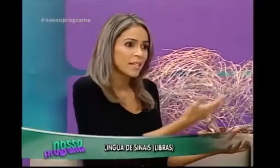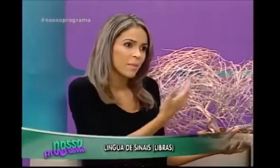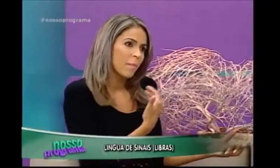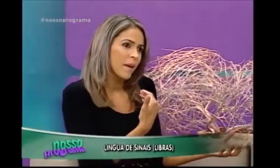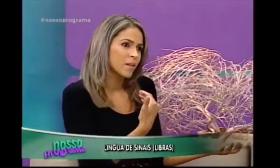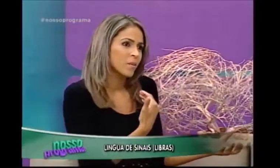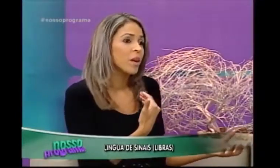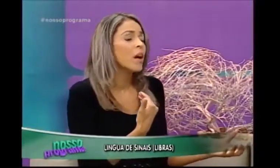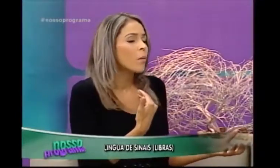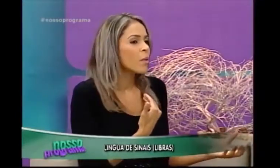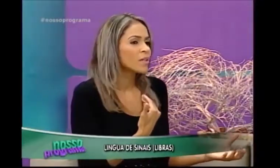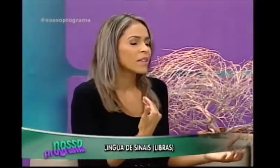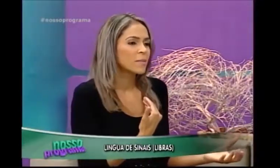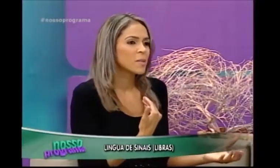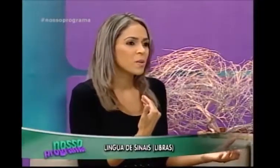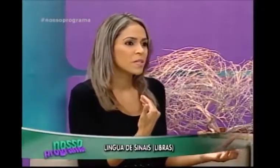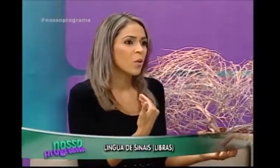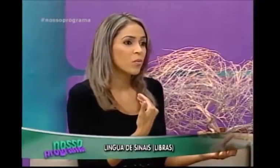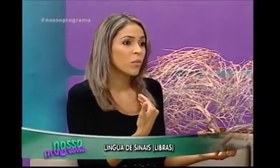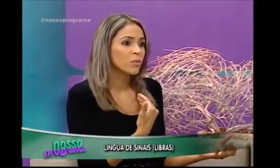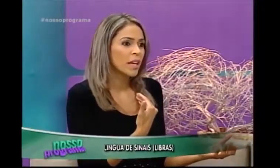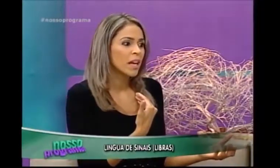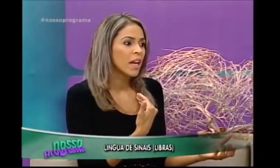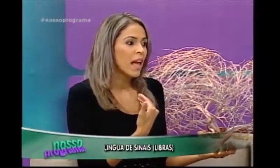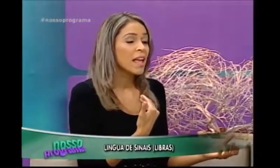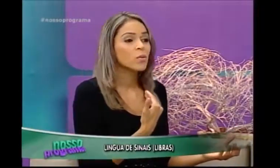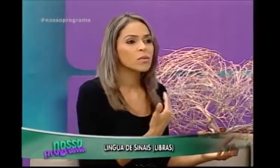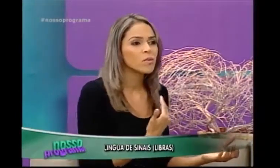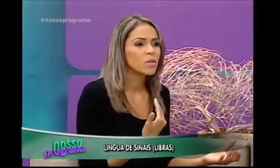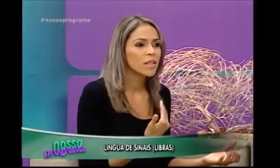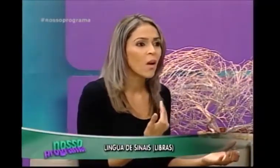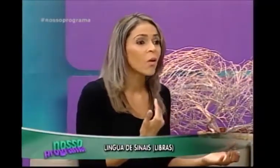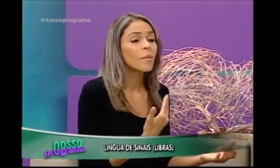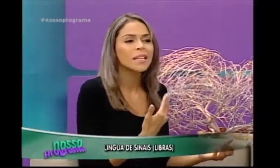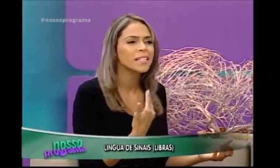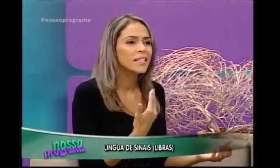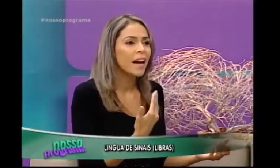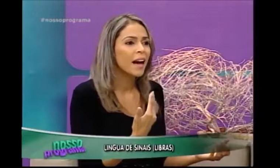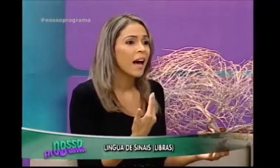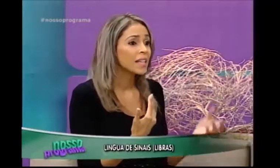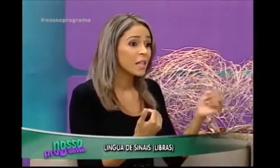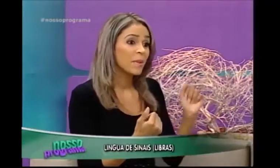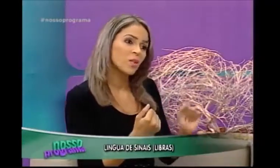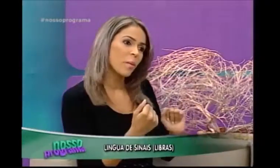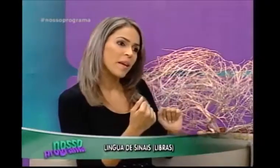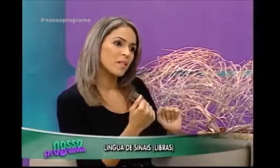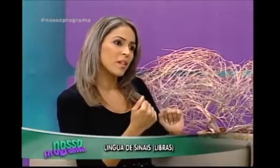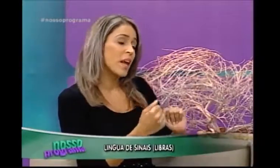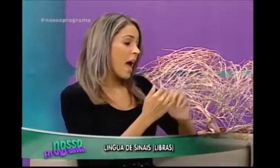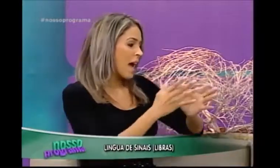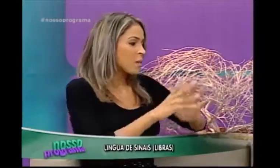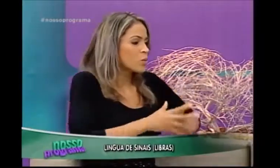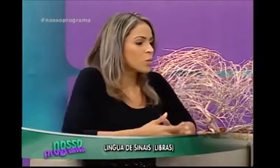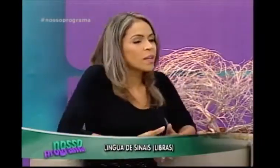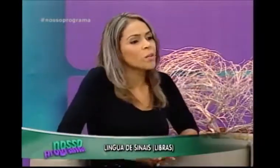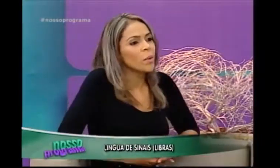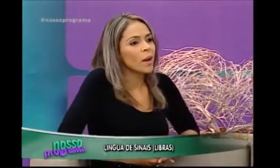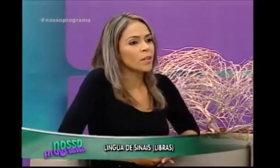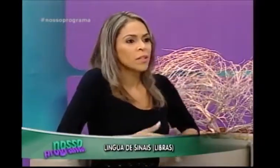ele para perto. Uma coisa que as pessoas confundem é a inclusão social. Como ela se dá? Às vezes a pessoa pensa que, o surdo está do meu lado, então